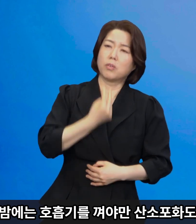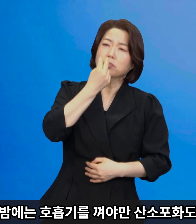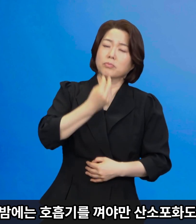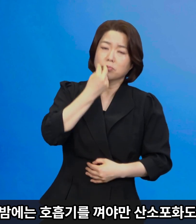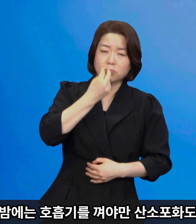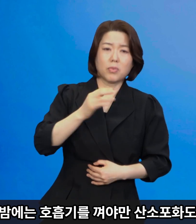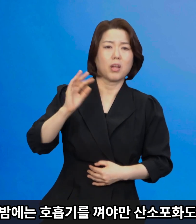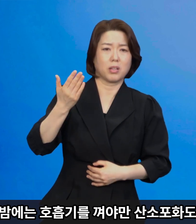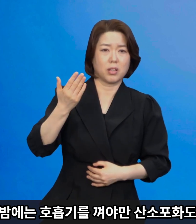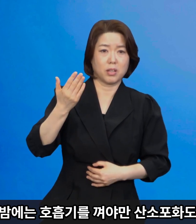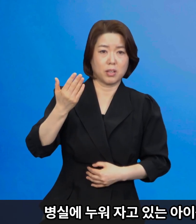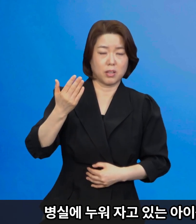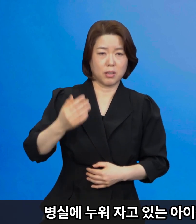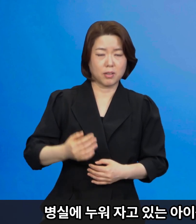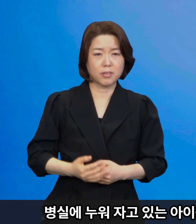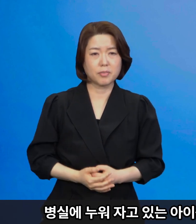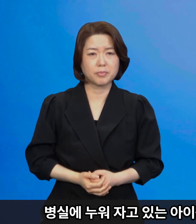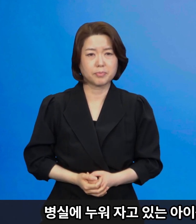못합니다.